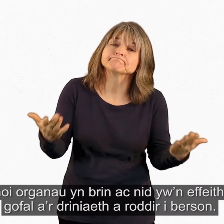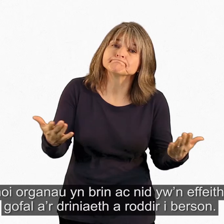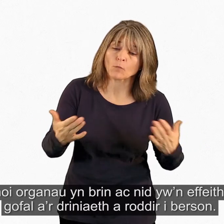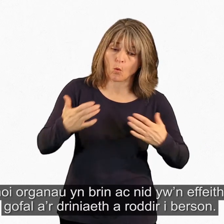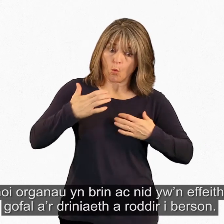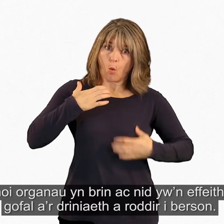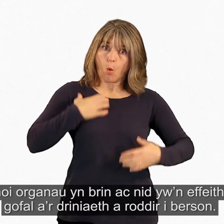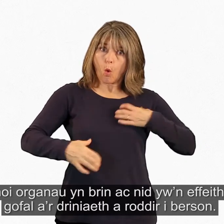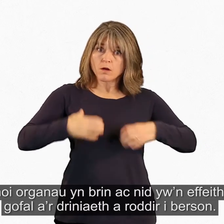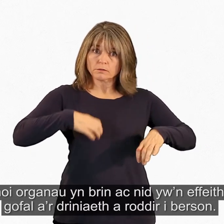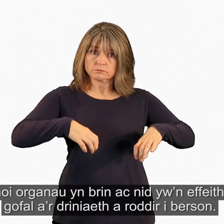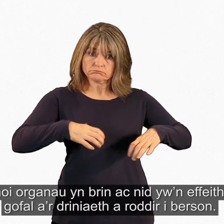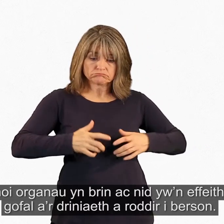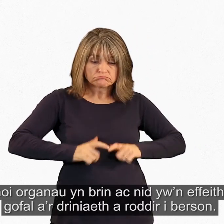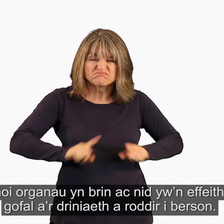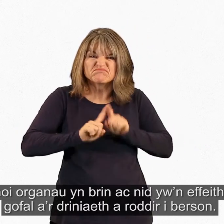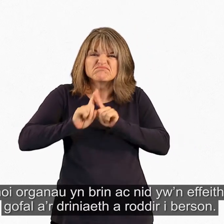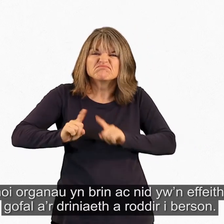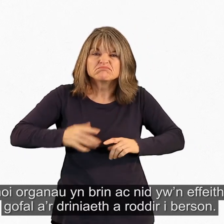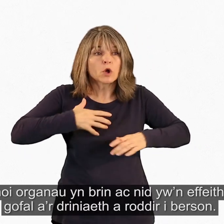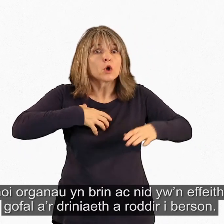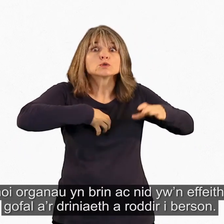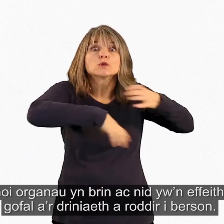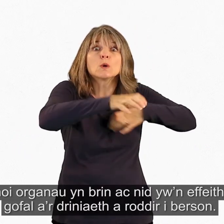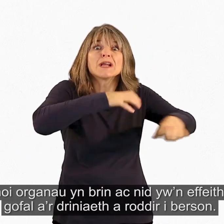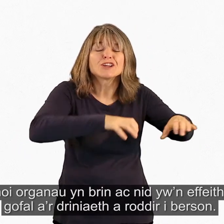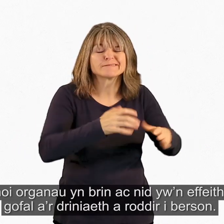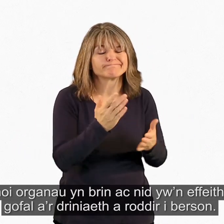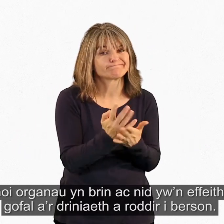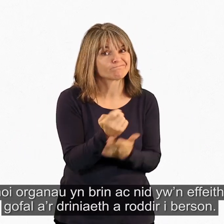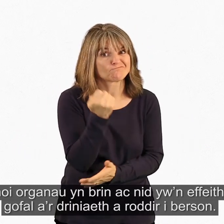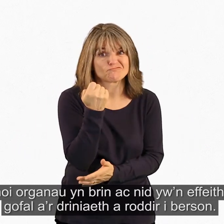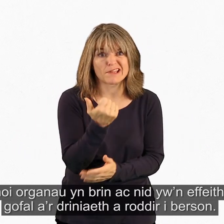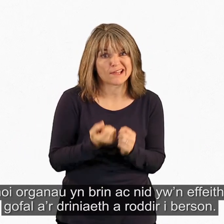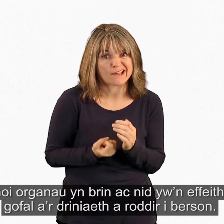organau yn brin ac nid yw'n effeithio ar y gofal ar dryniaeth a roddwyr i berson